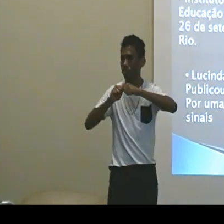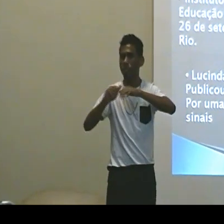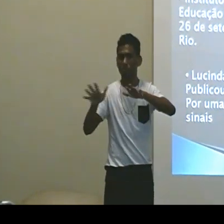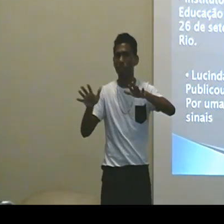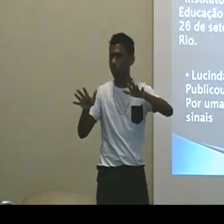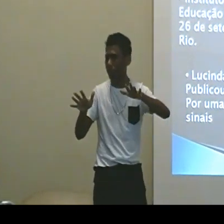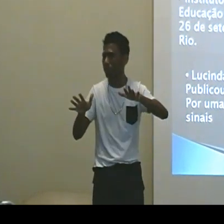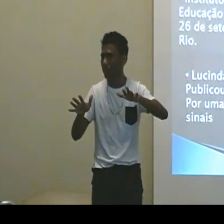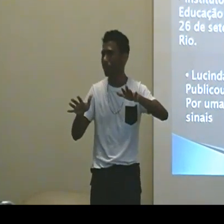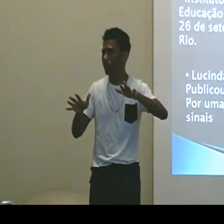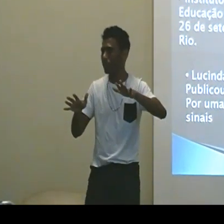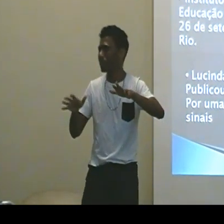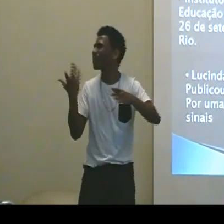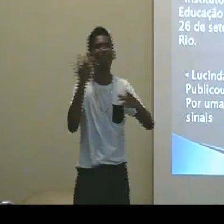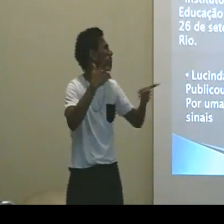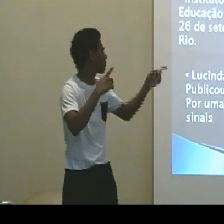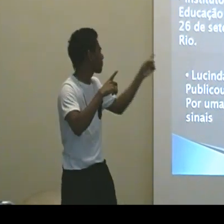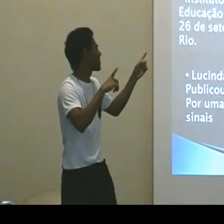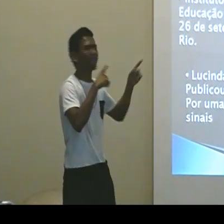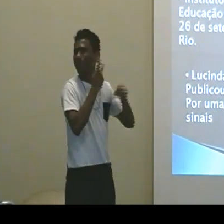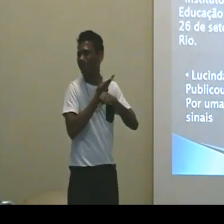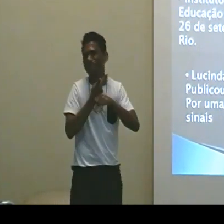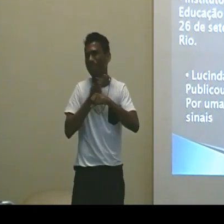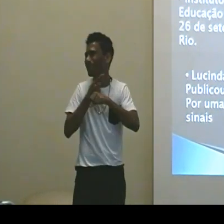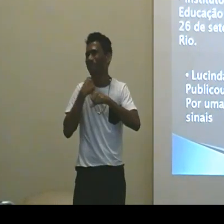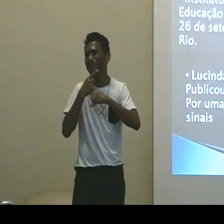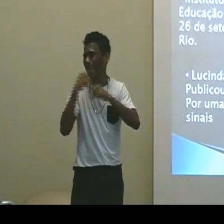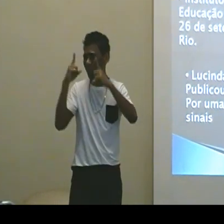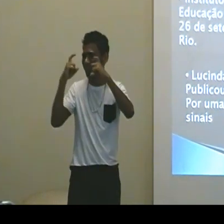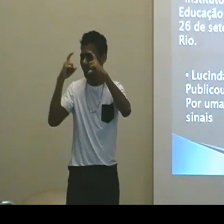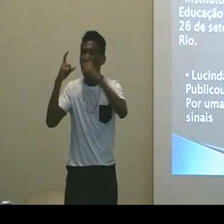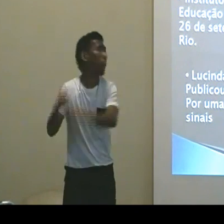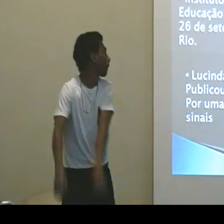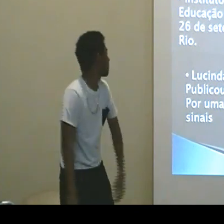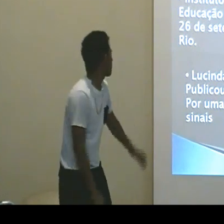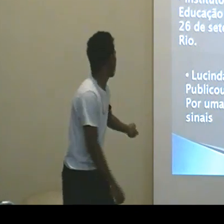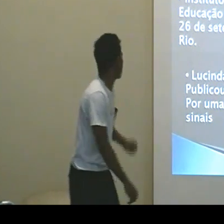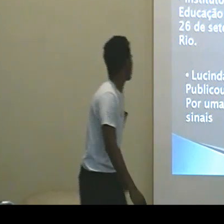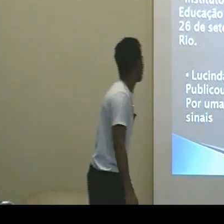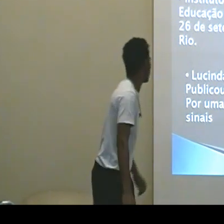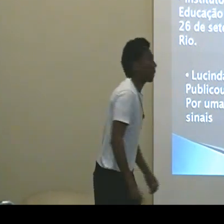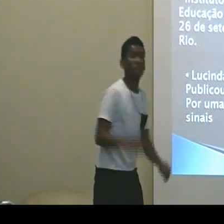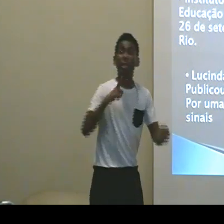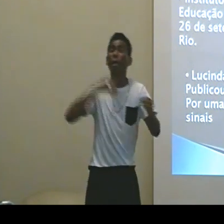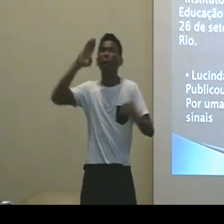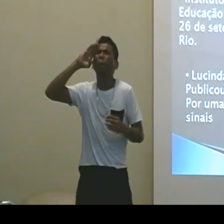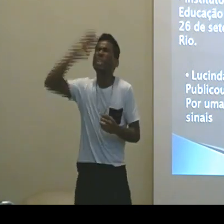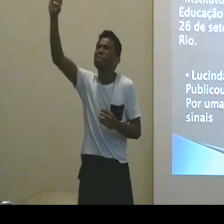essa é a sua produção, né? Eu não tenho uma foto dela, não tenho.